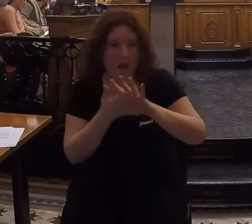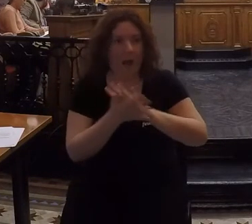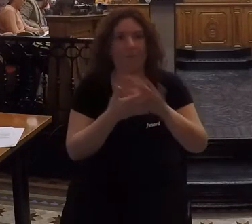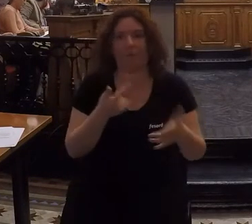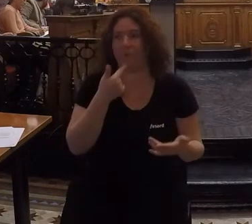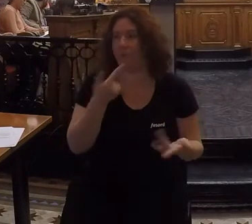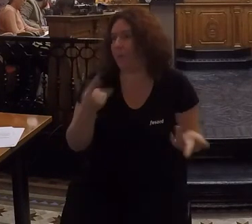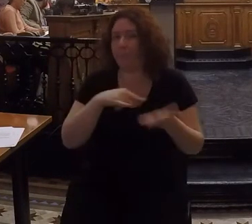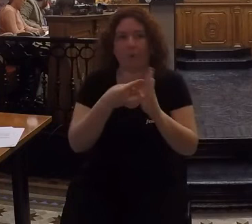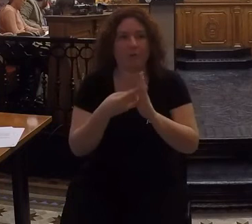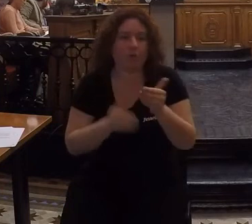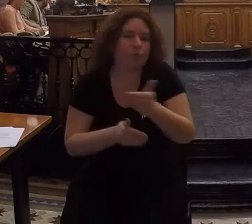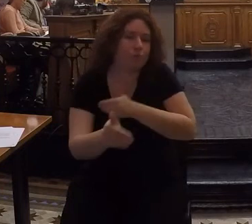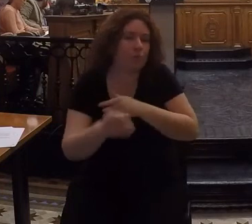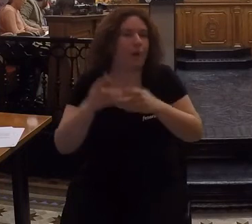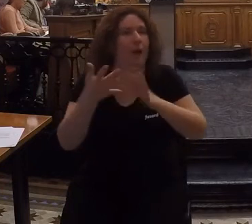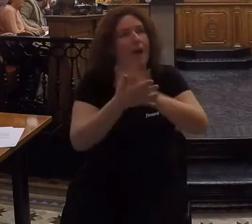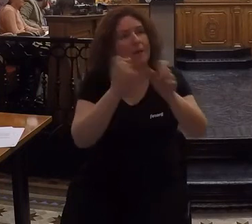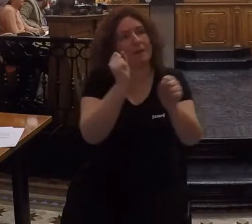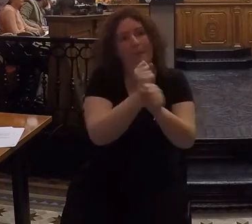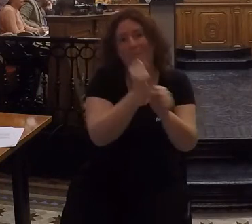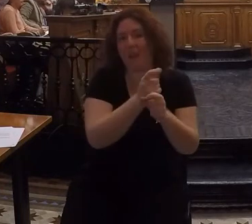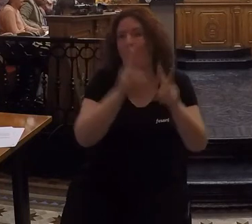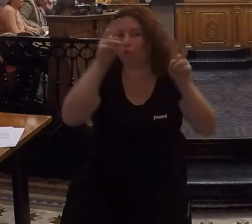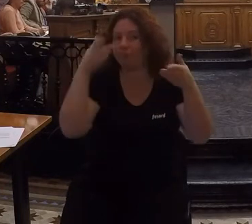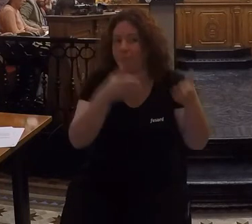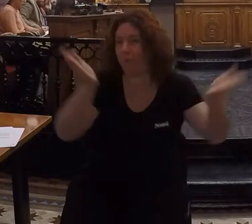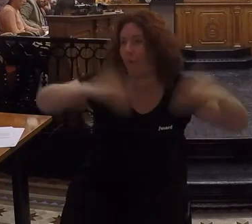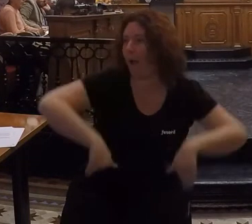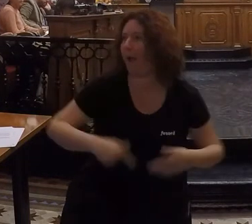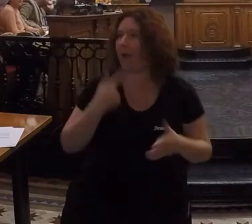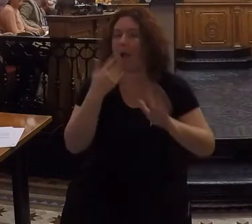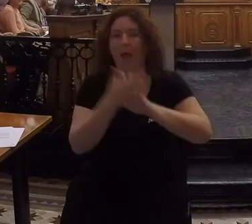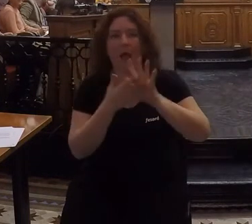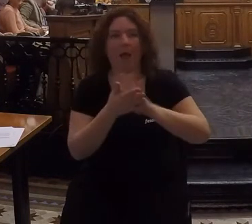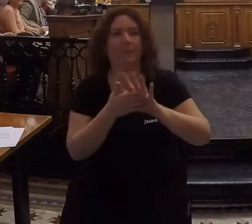que no tenemos proyectos de cara al empleo, que hemos desestimado un convenio con la EOI.